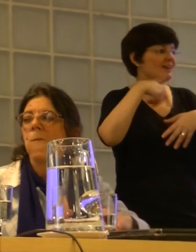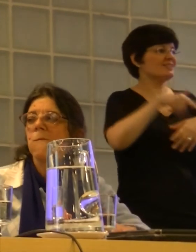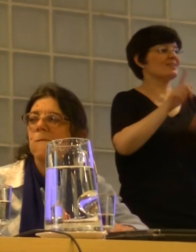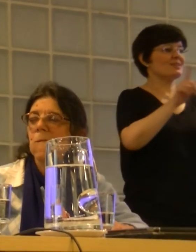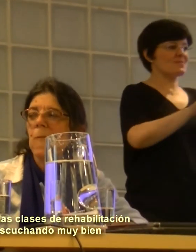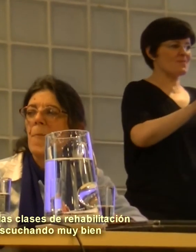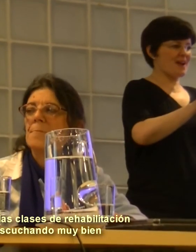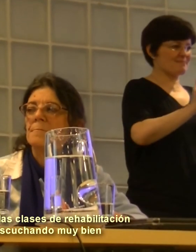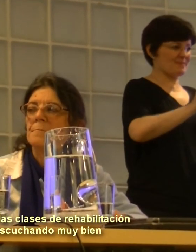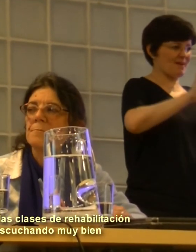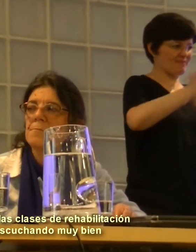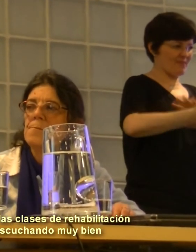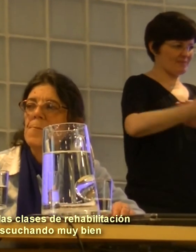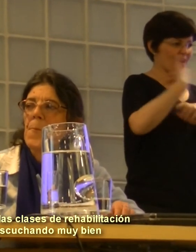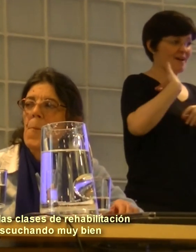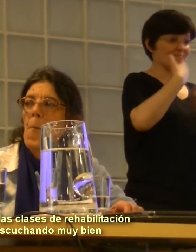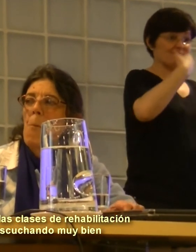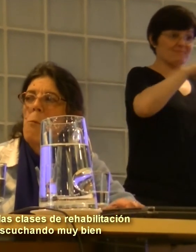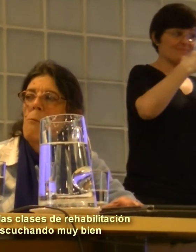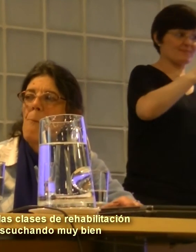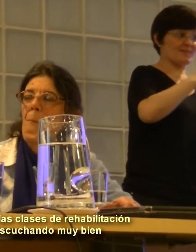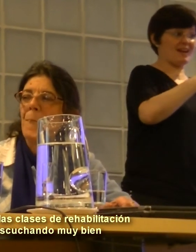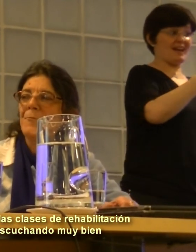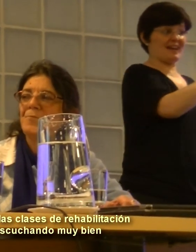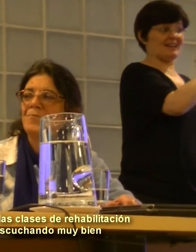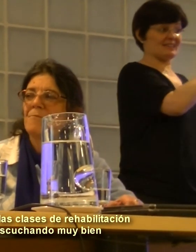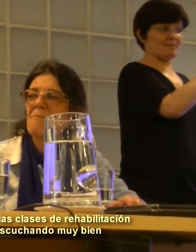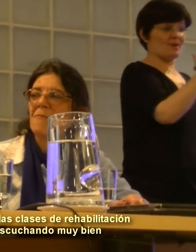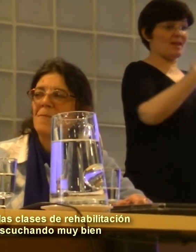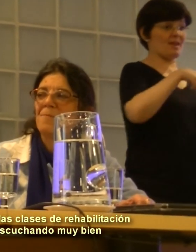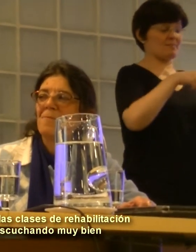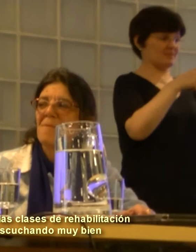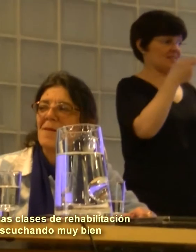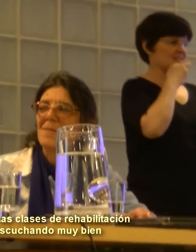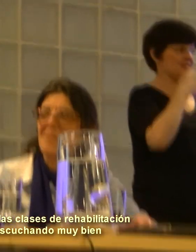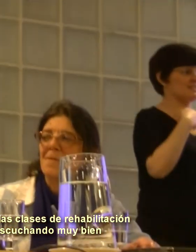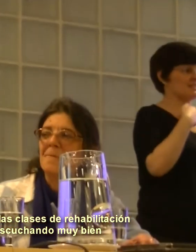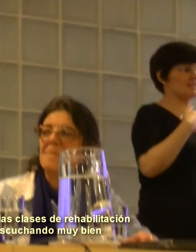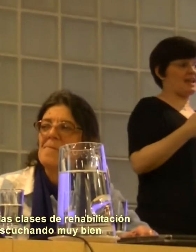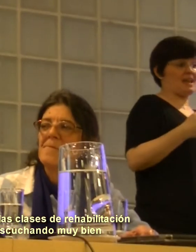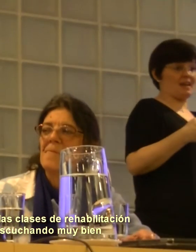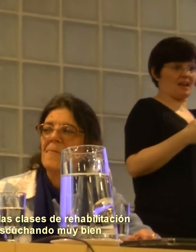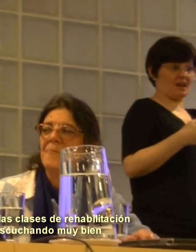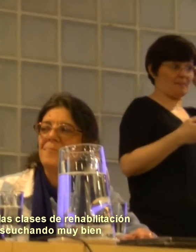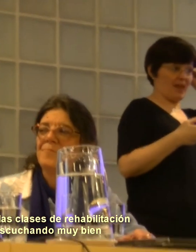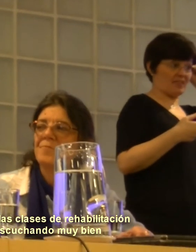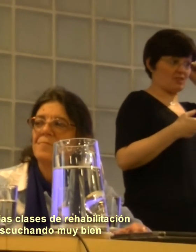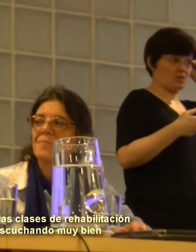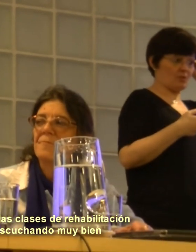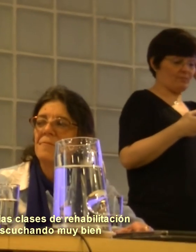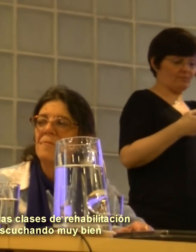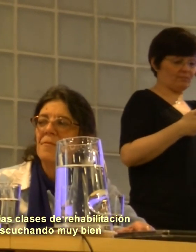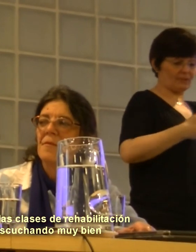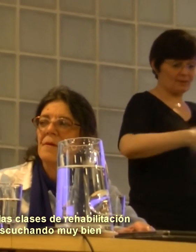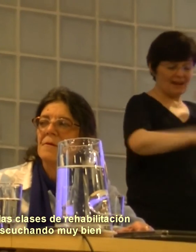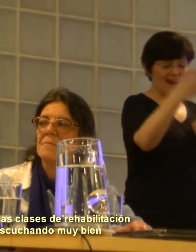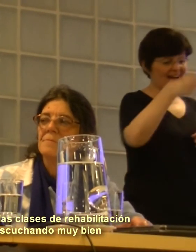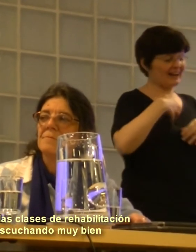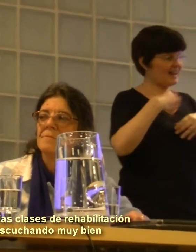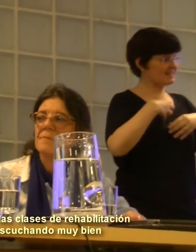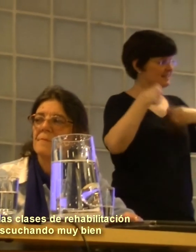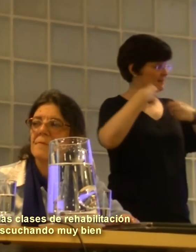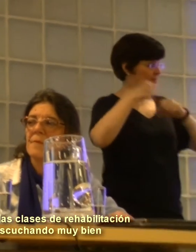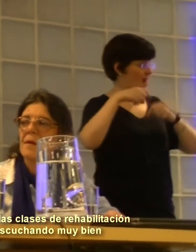musical. Porque si uno se implanta y asiste a las clases de rehabilitación auditiva, en poco tiempo